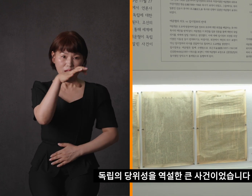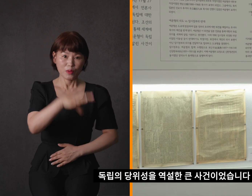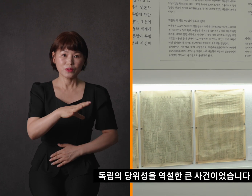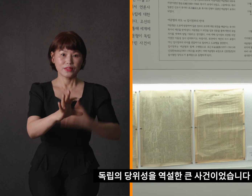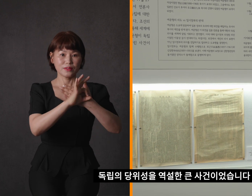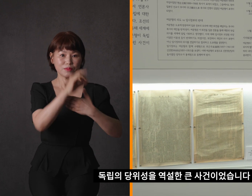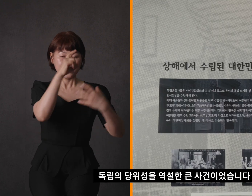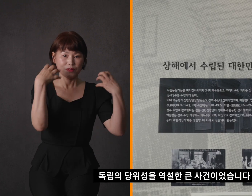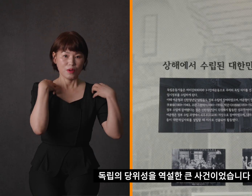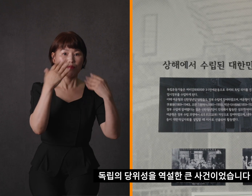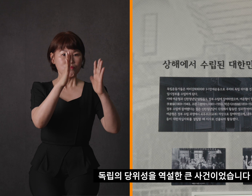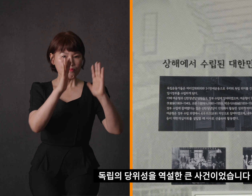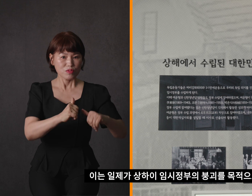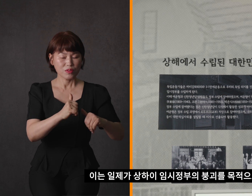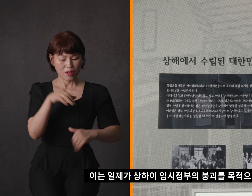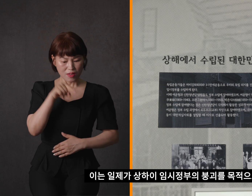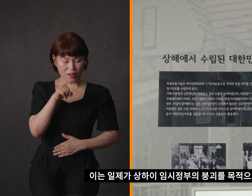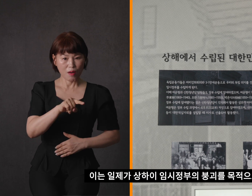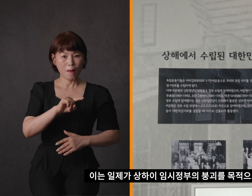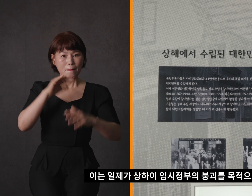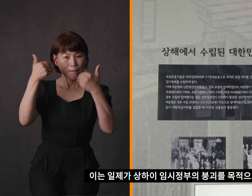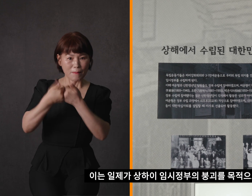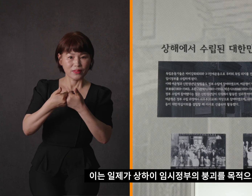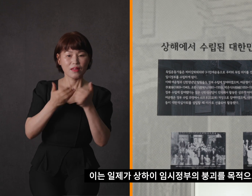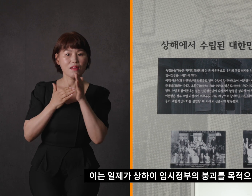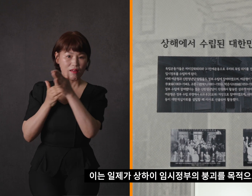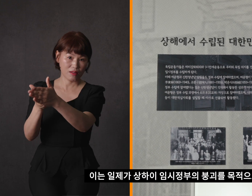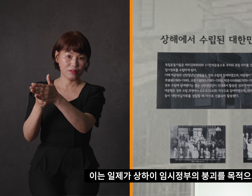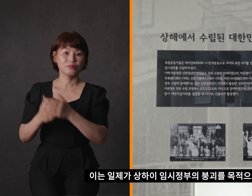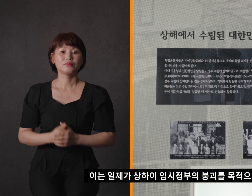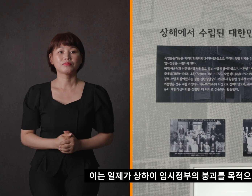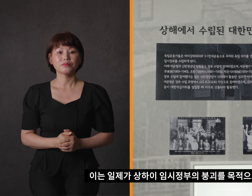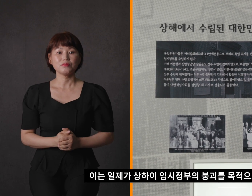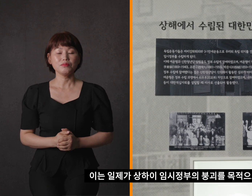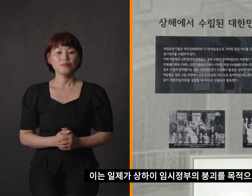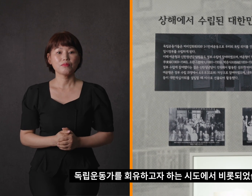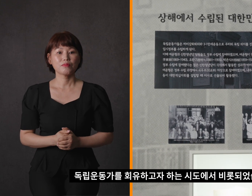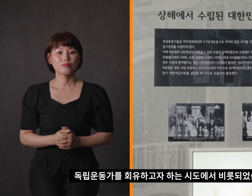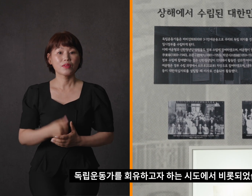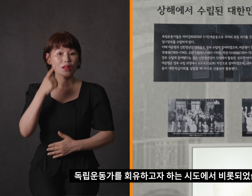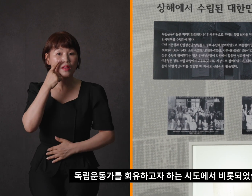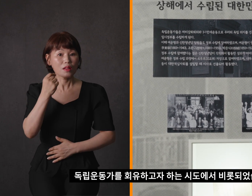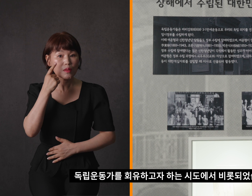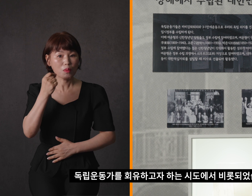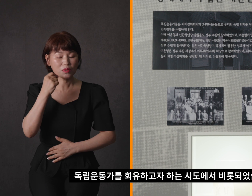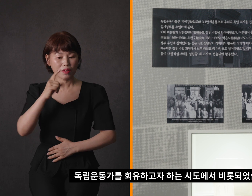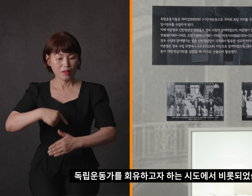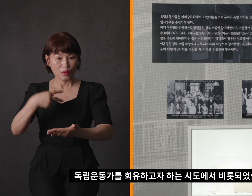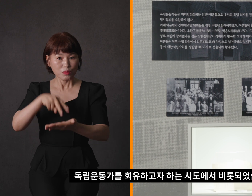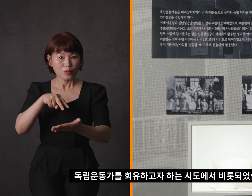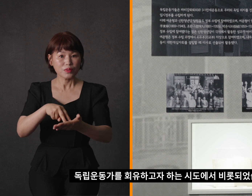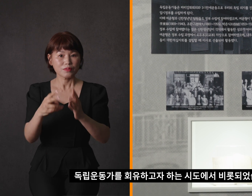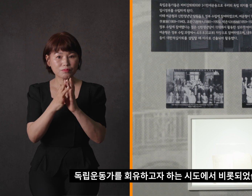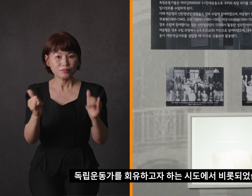큰 사건이었습니다. 이는 일제가 상하이 임시정부의 붕괴를 목적으로 독립운동가를 회유하고자